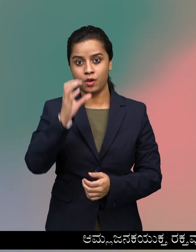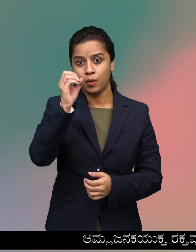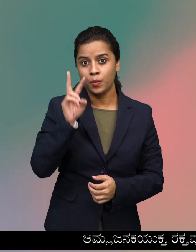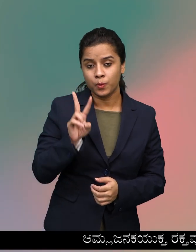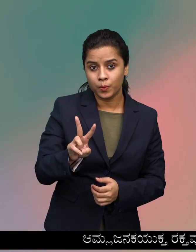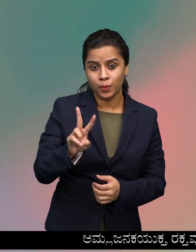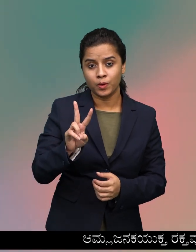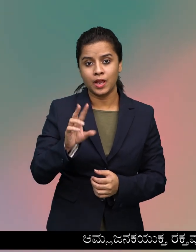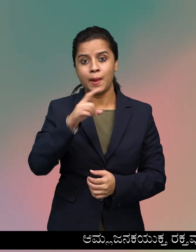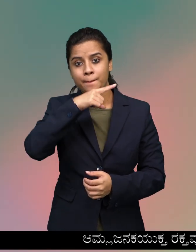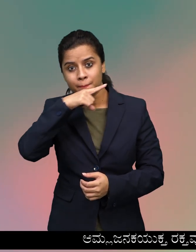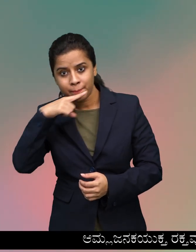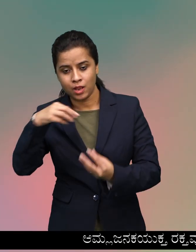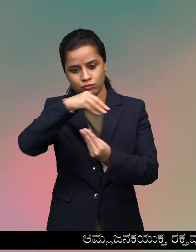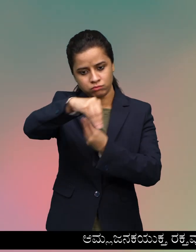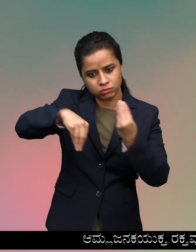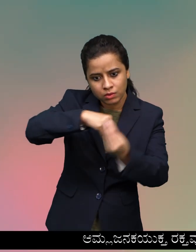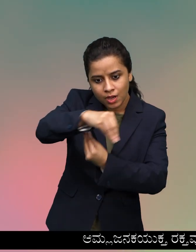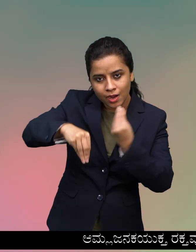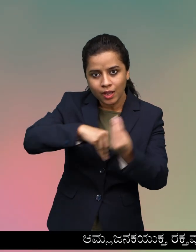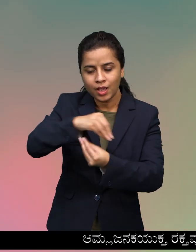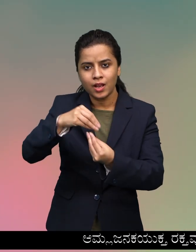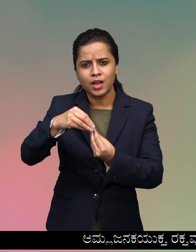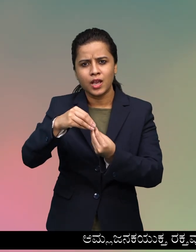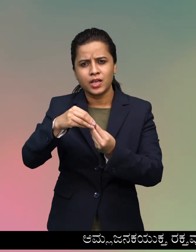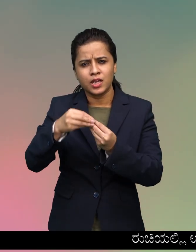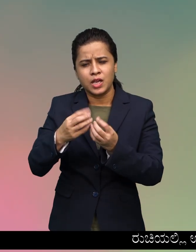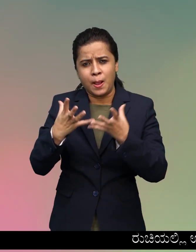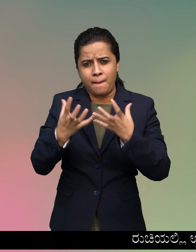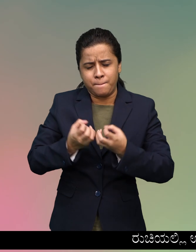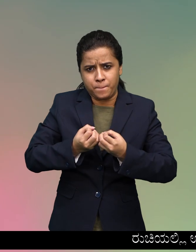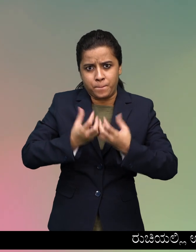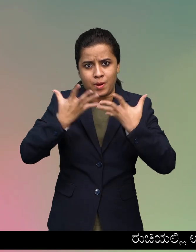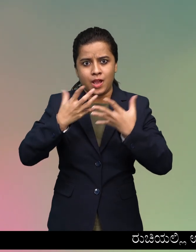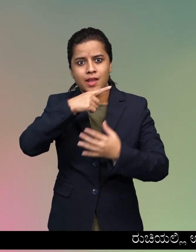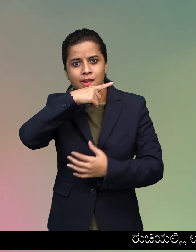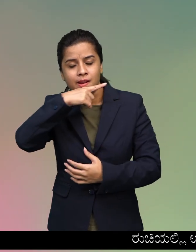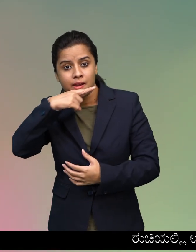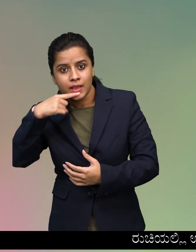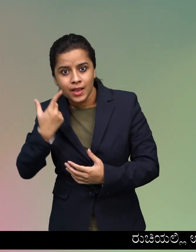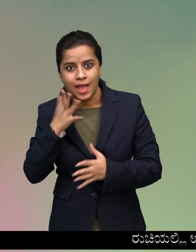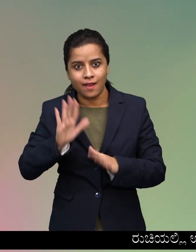ಆಮ್ಲಜನಕಯುಕ್ತ ರಕ್ತವು ಆಳವಾದ ಕೆಂಪು ಬಣ್ಣವನ್ನು ಹೊಂದಿರುತ್ತದೆ. ರುಚಿಯಲ್ಲಿ ಉಪ್ಪು ಮತ್ತು ಅದರ